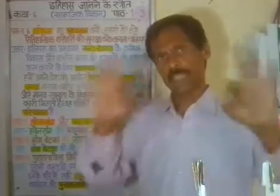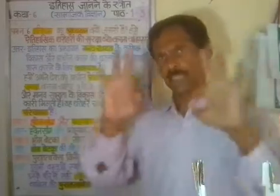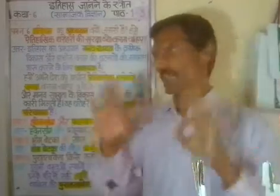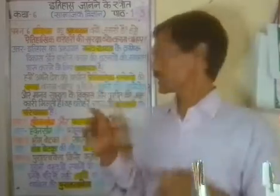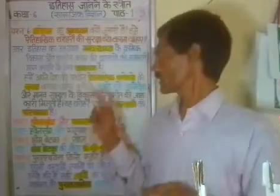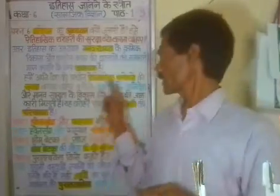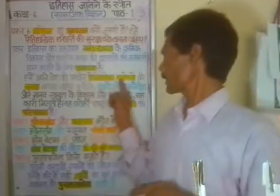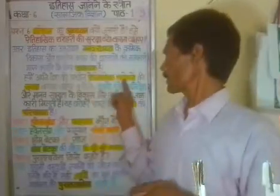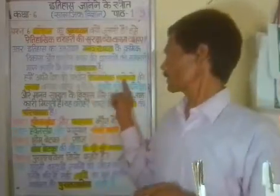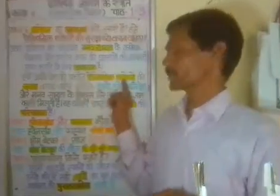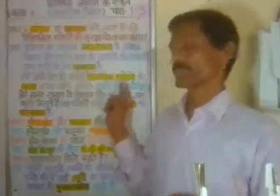ऐतिहासिक